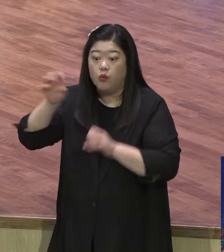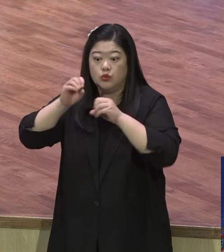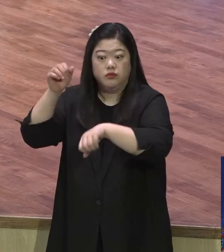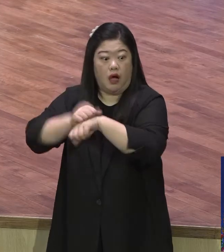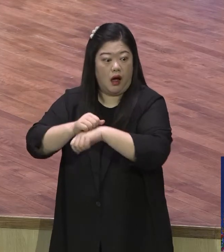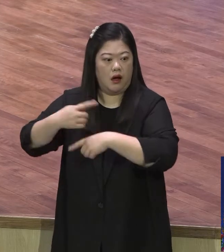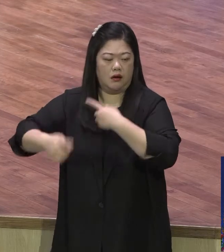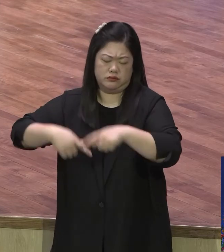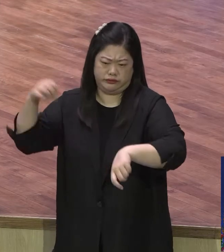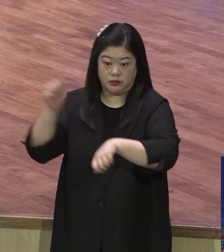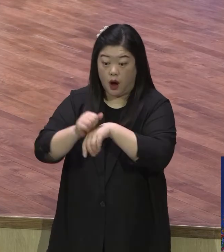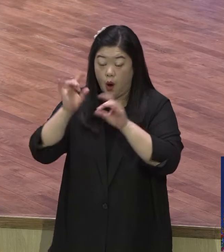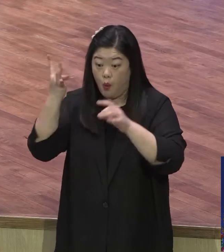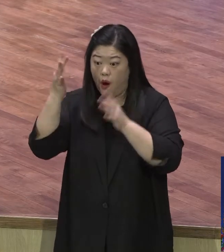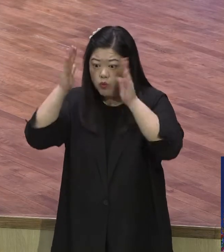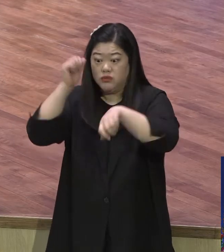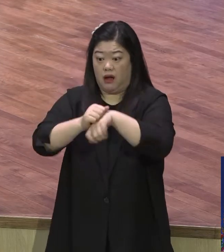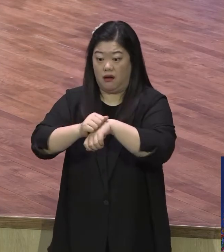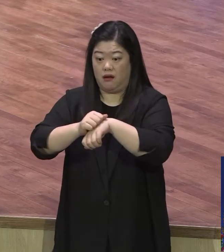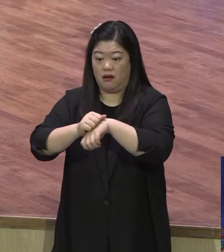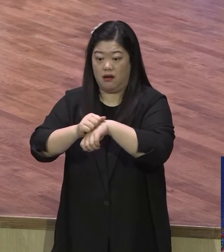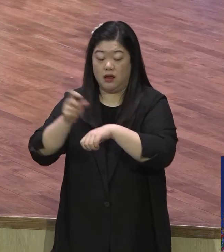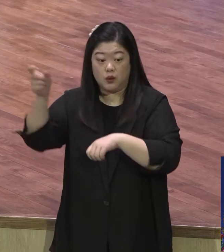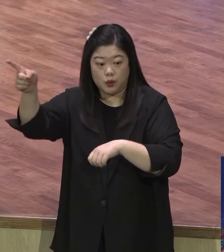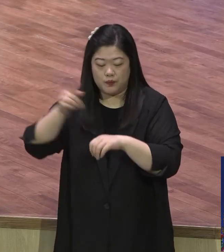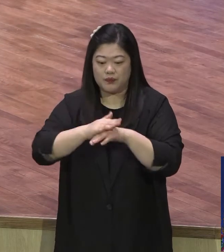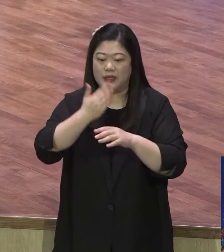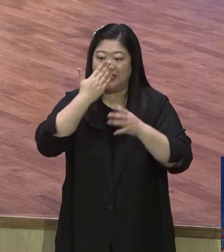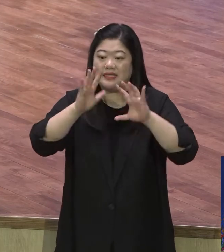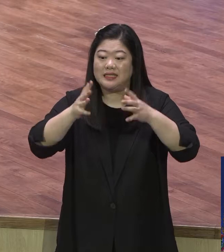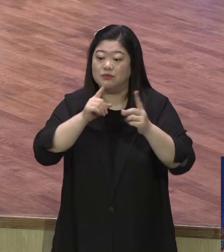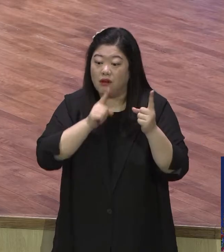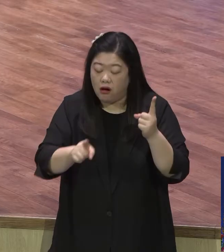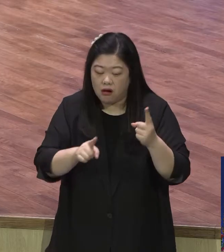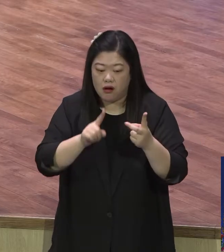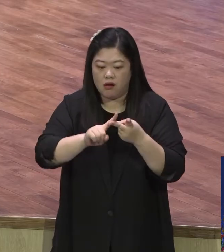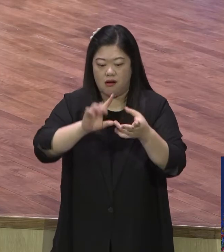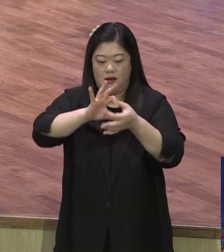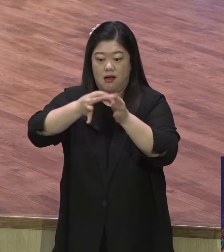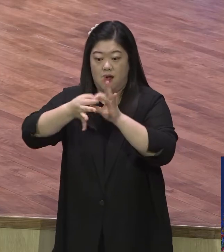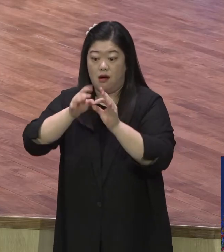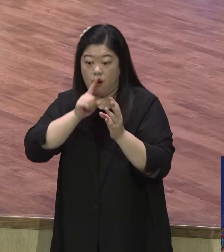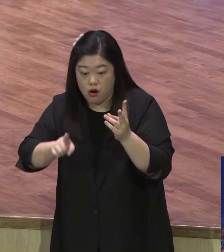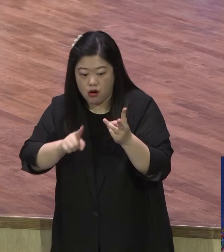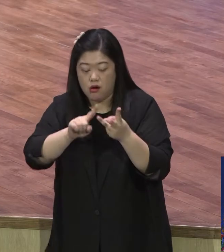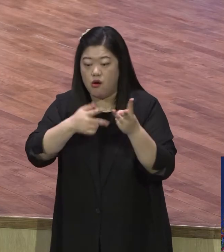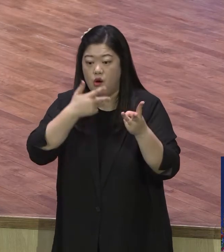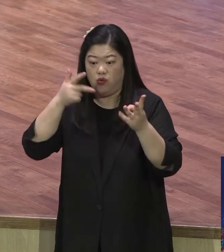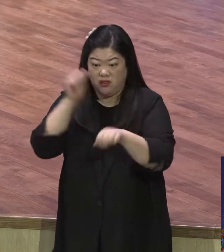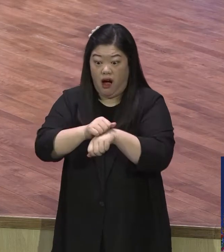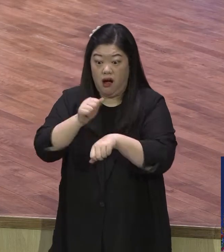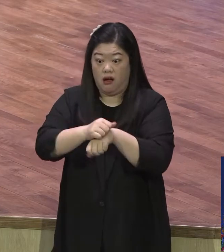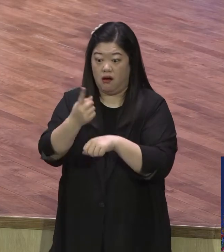최고대학 나오고 이거 뭐 히브리헬라부터 해가지고 영어부터 해서 박식하거든요 근데 그래서